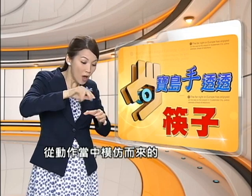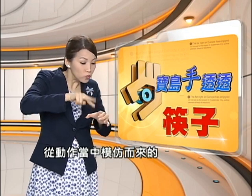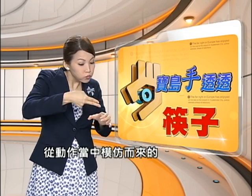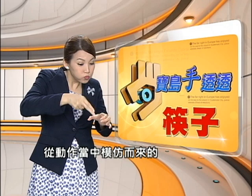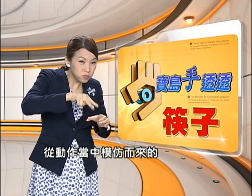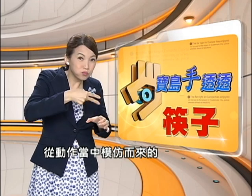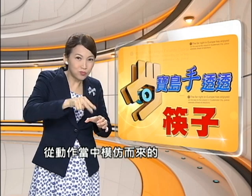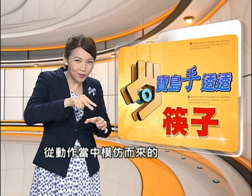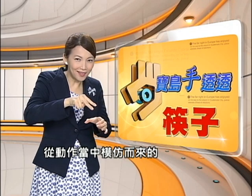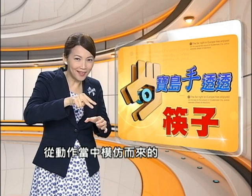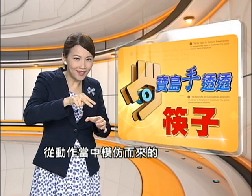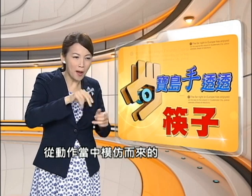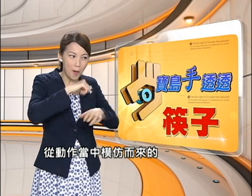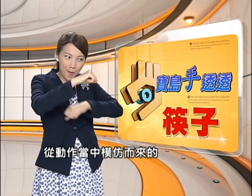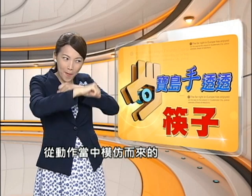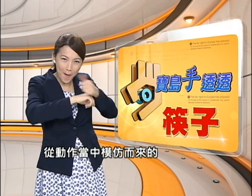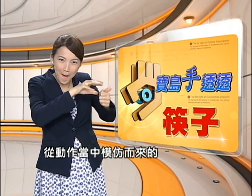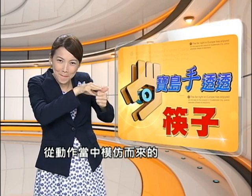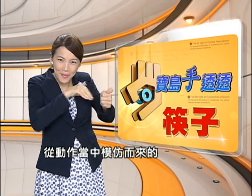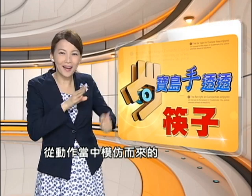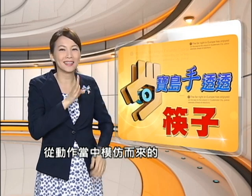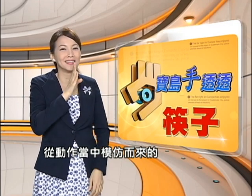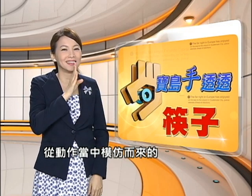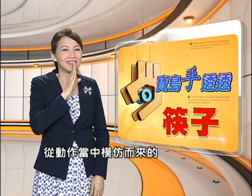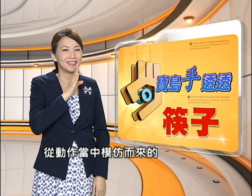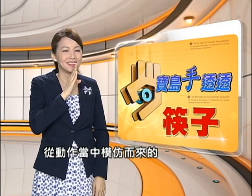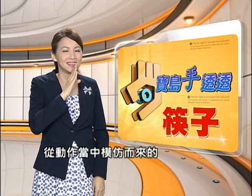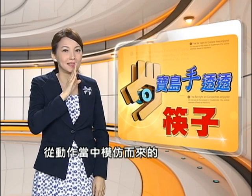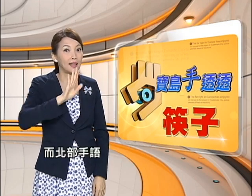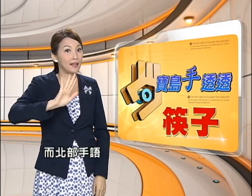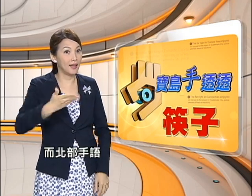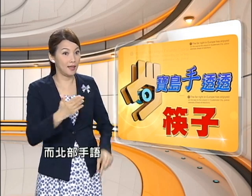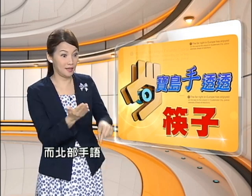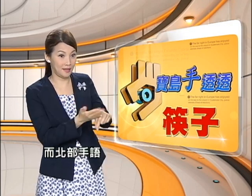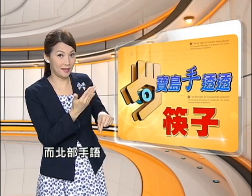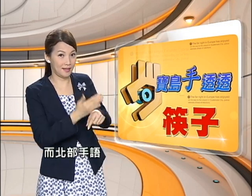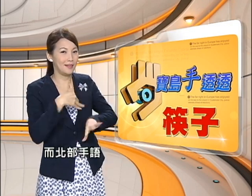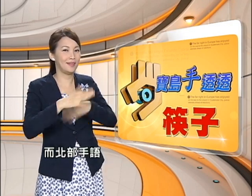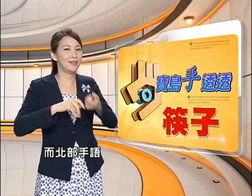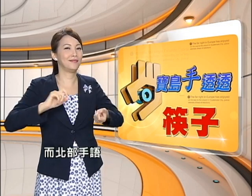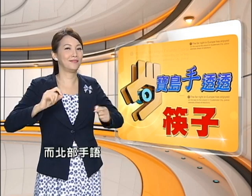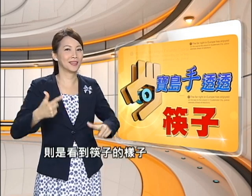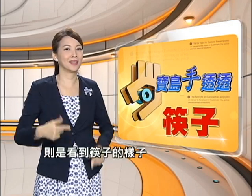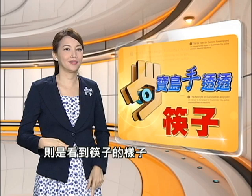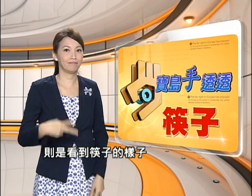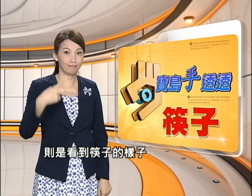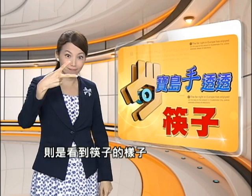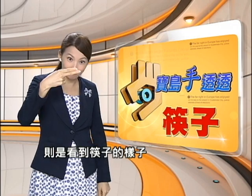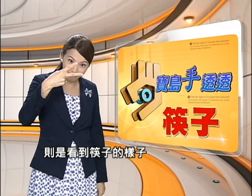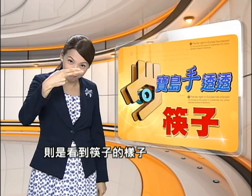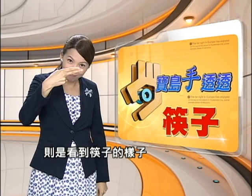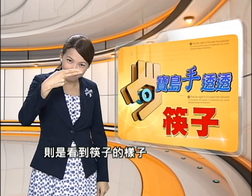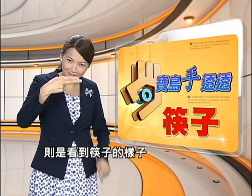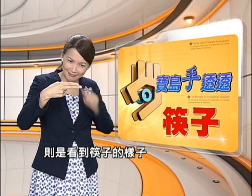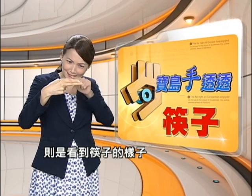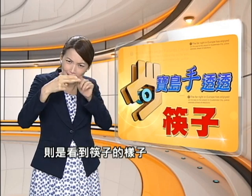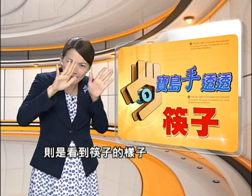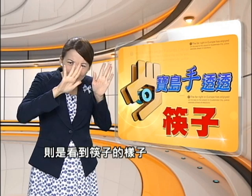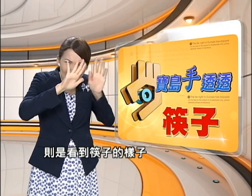作当中模仿而来的。而北部的手语呢，则是看到筷子的样子，两